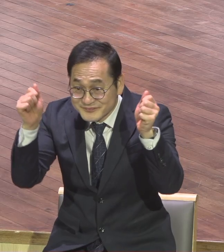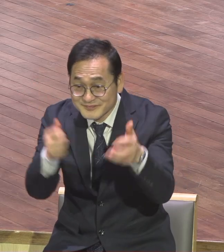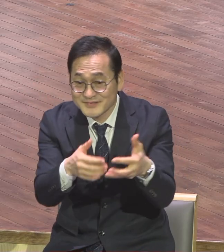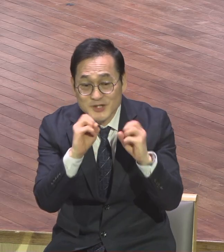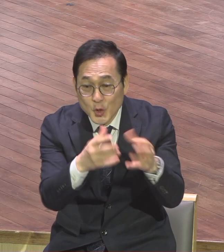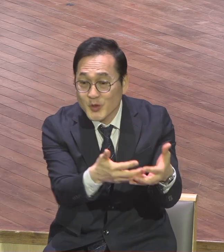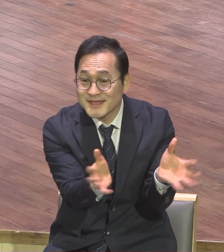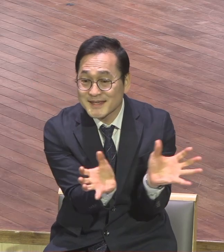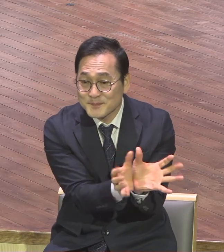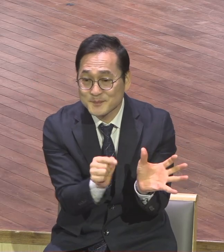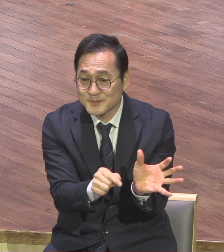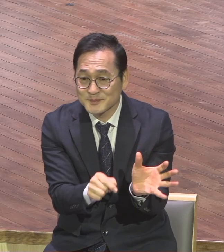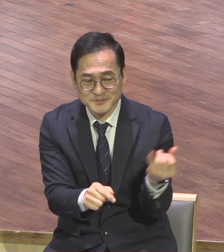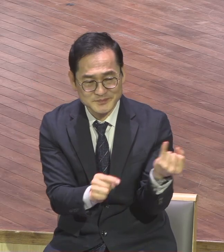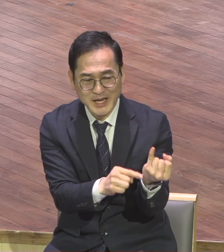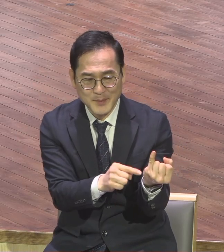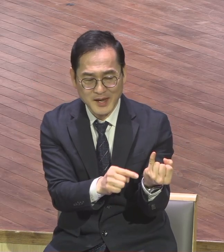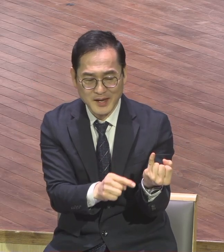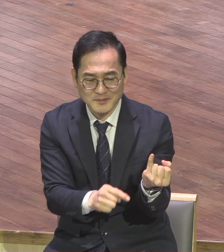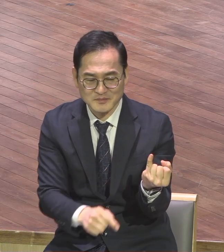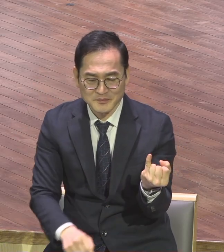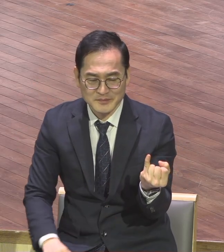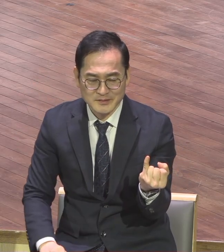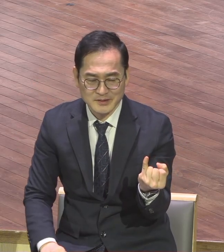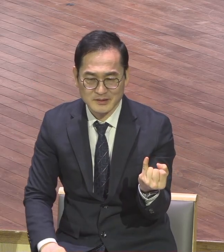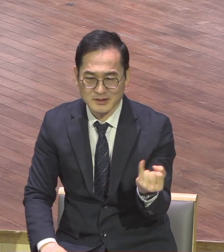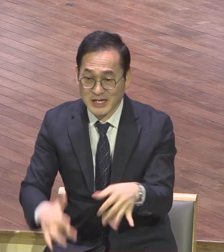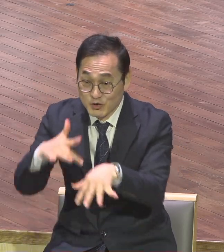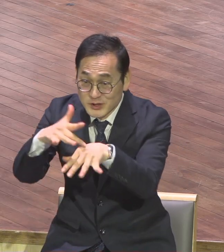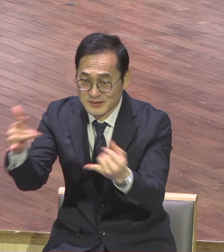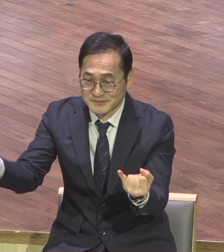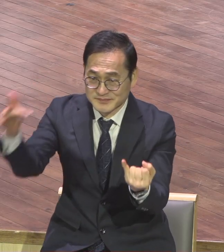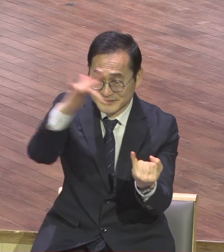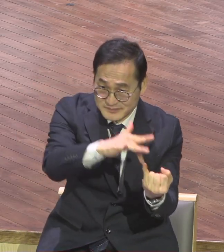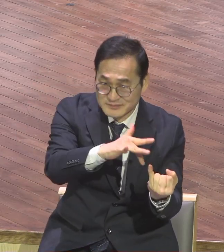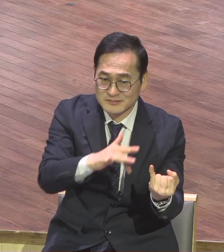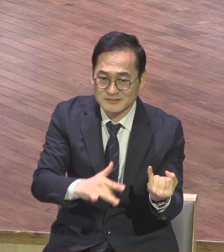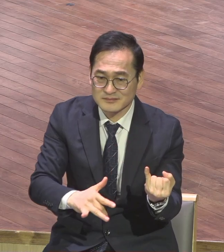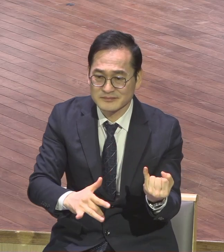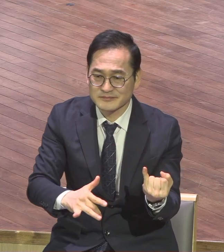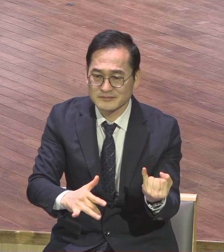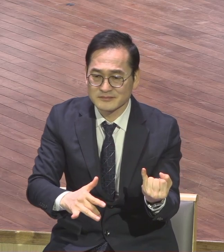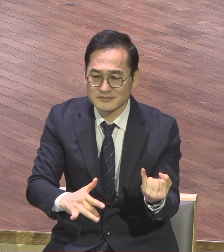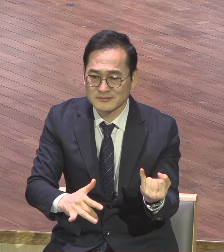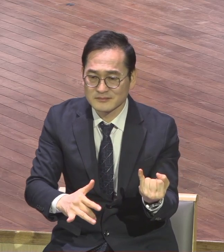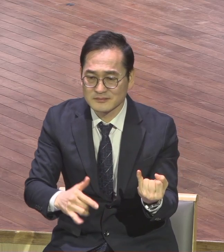그 신내림 받는 걸 직접 다 한 시간짜리를 직접 봤거든요.